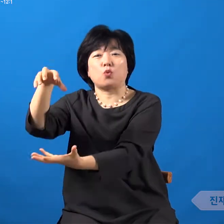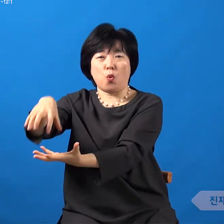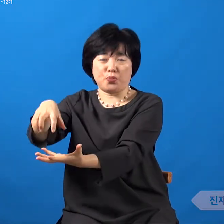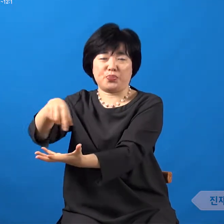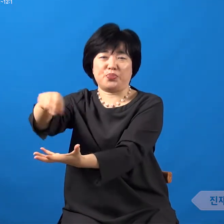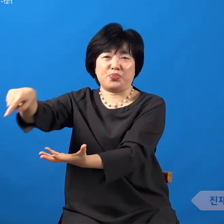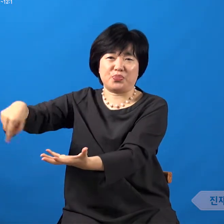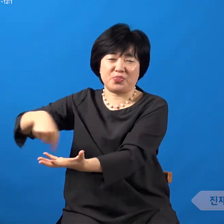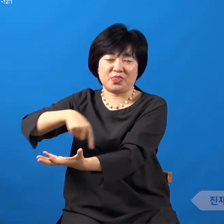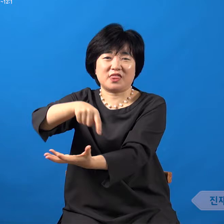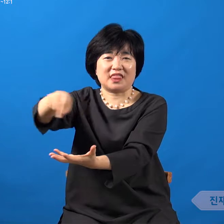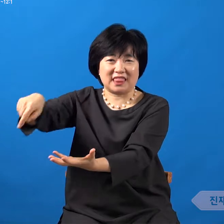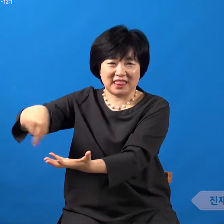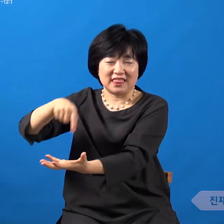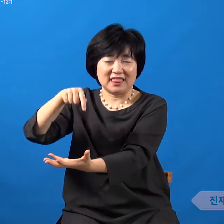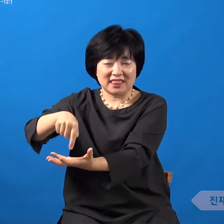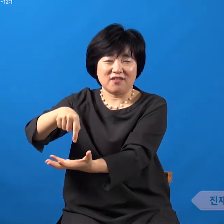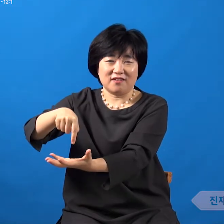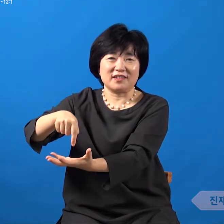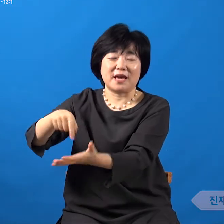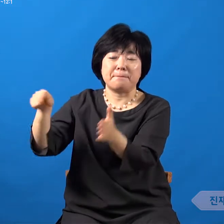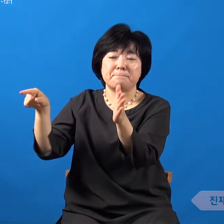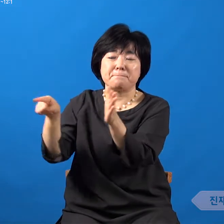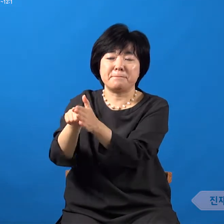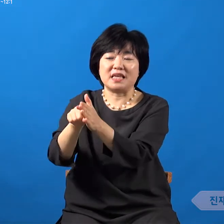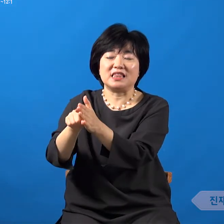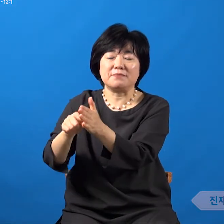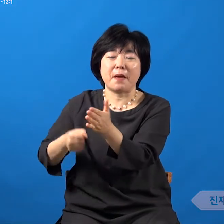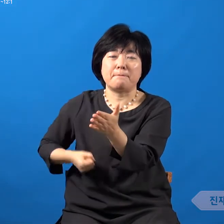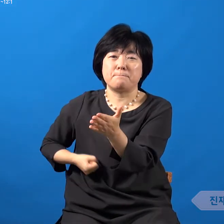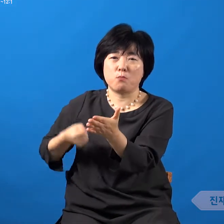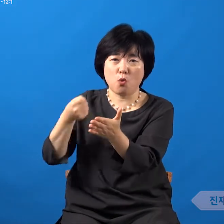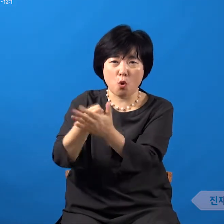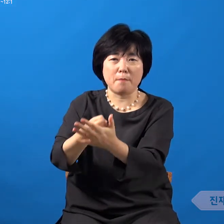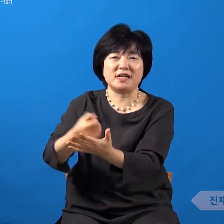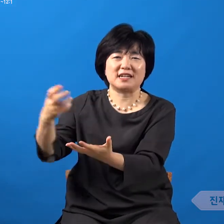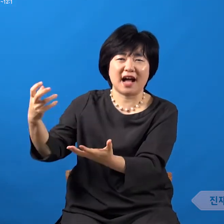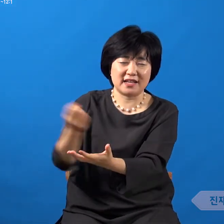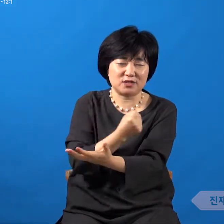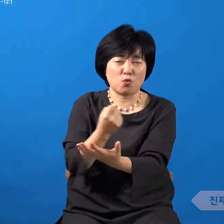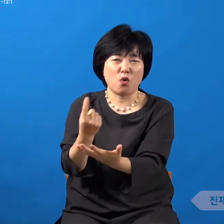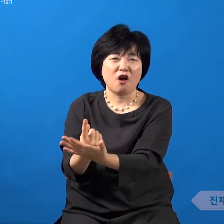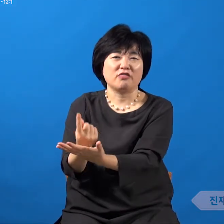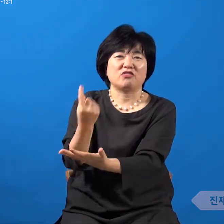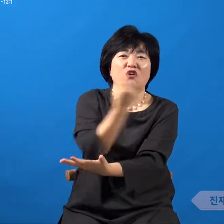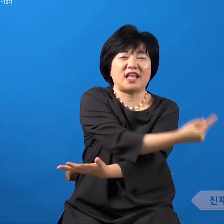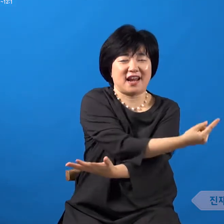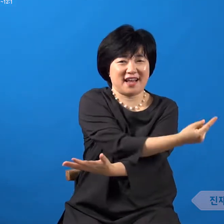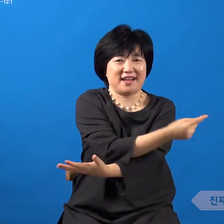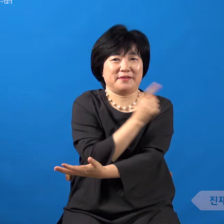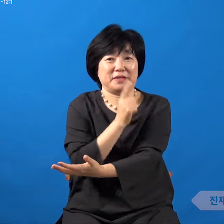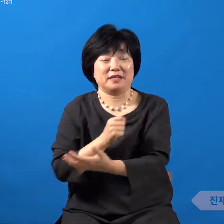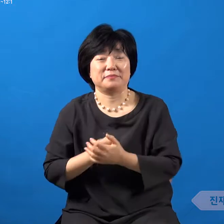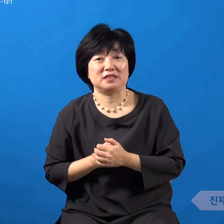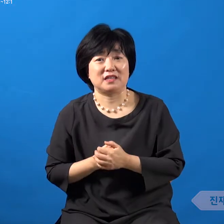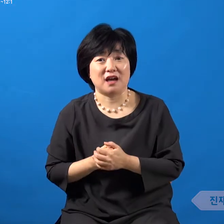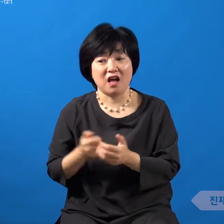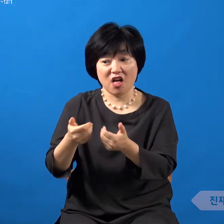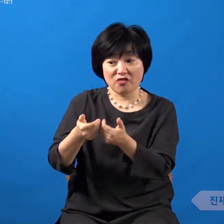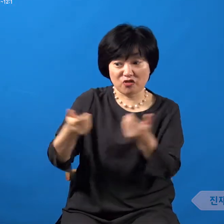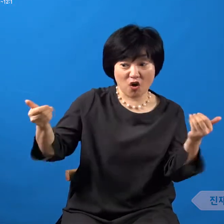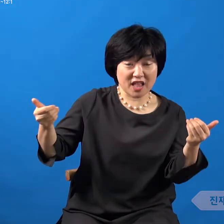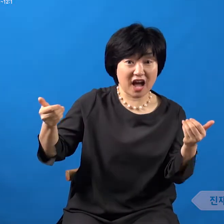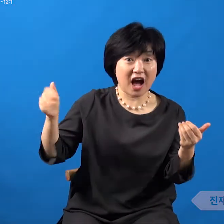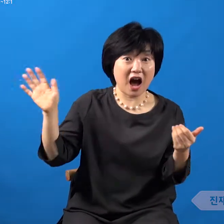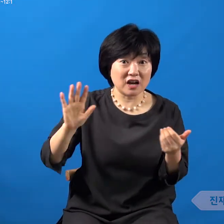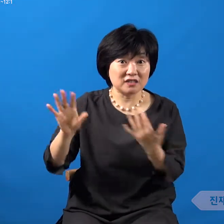것들을 향해 하나님은 믿음의 모험으로 떠나라 라고 말씀하십니다. 왜 떠나라고 말씀합니까?